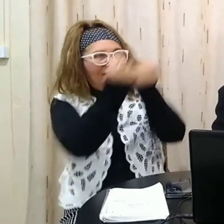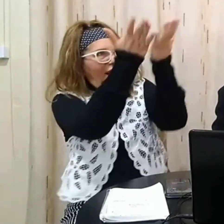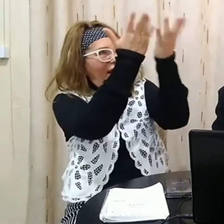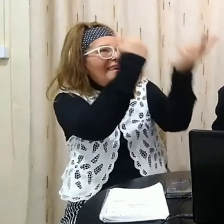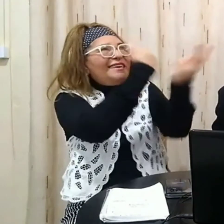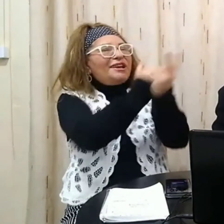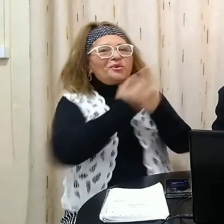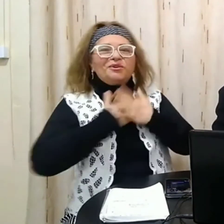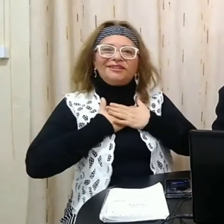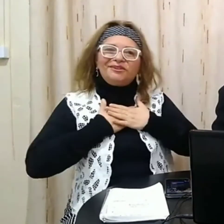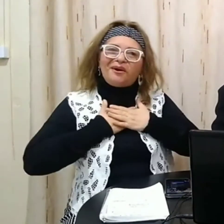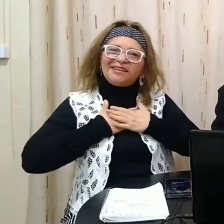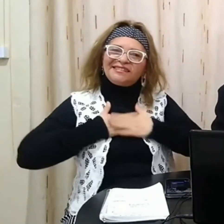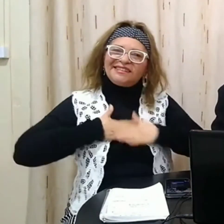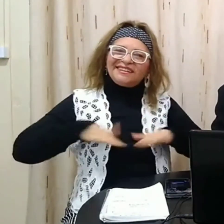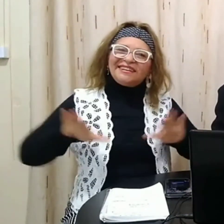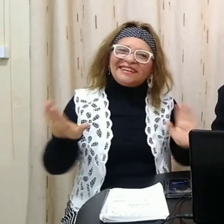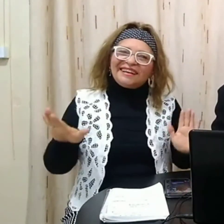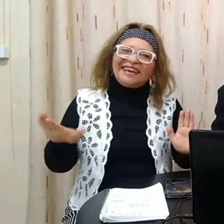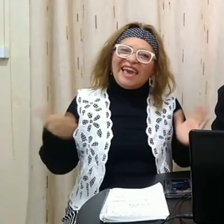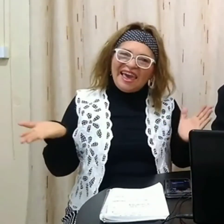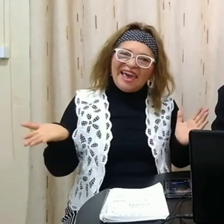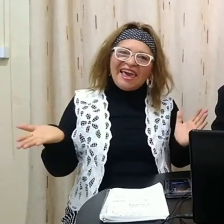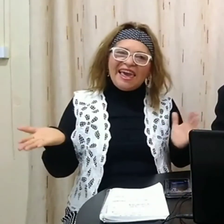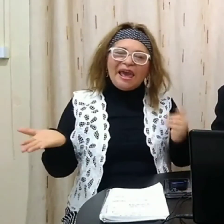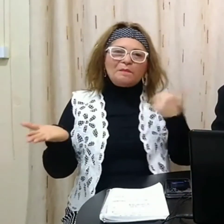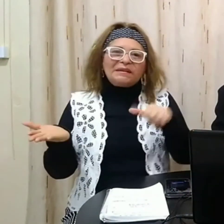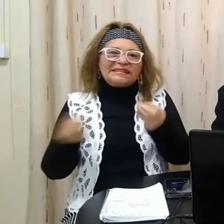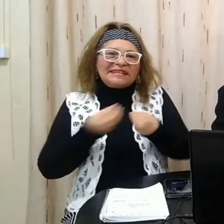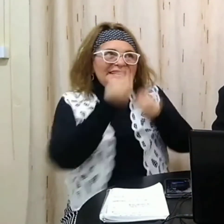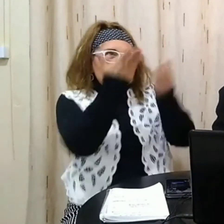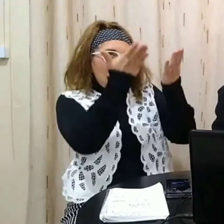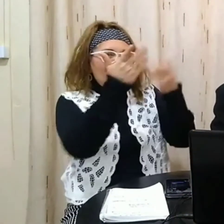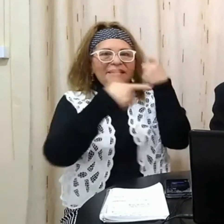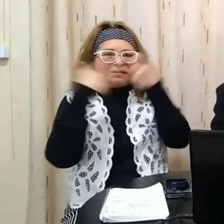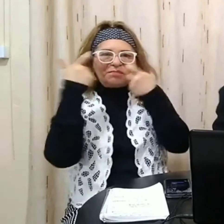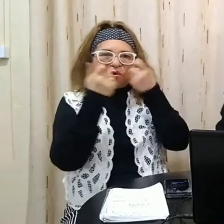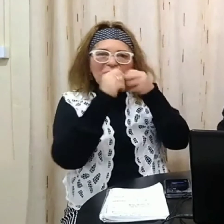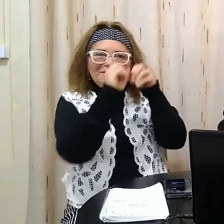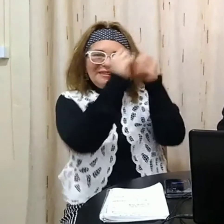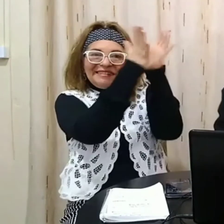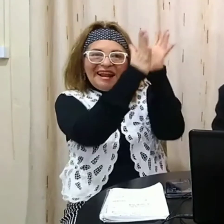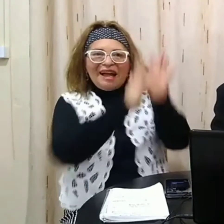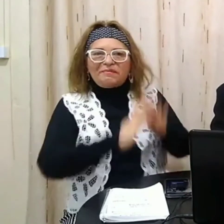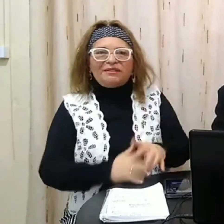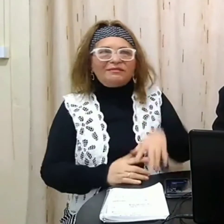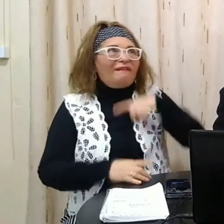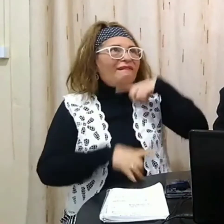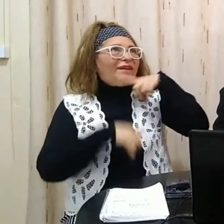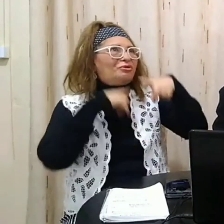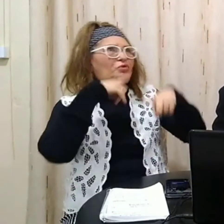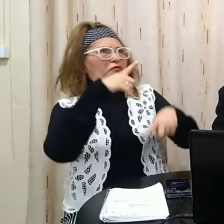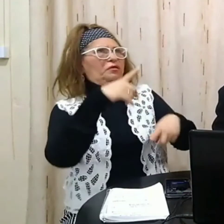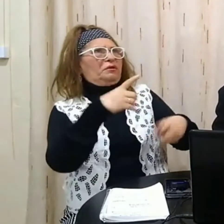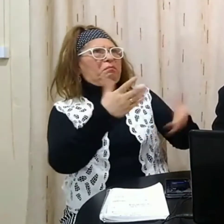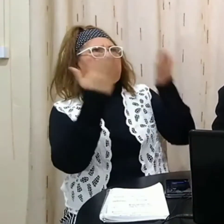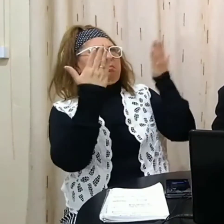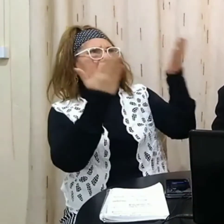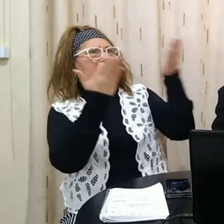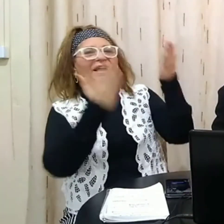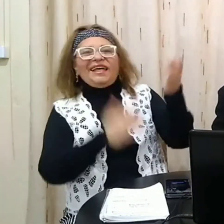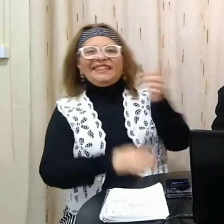porque ele tem cuidado de vós. Nós não podemos duvidar do poder